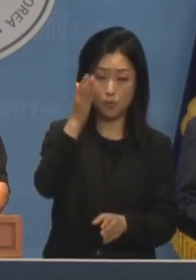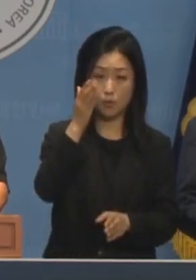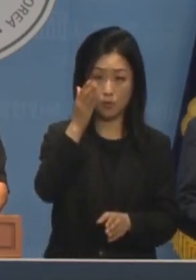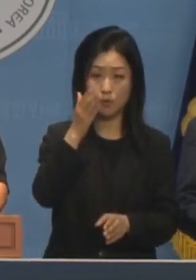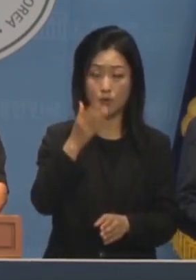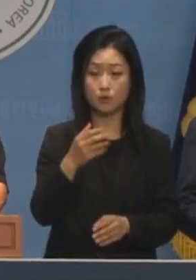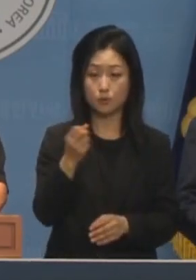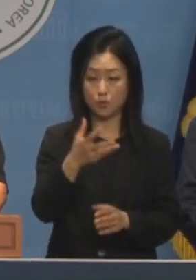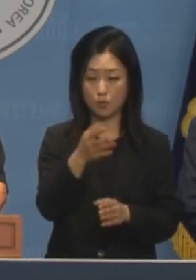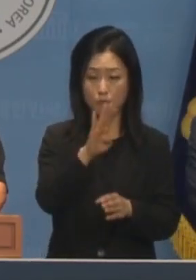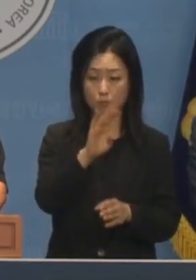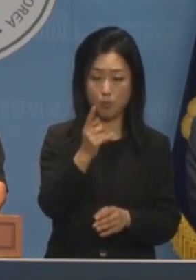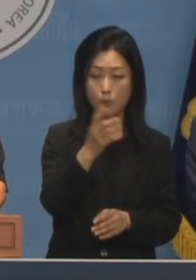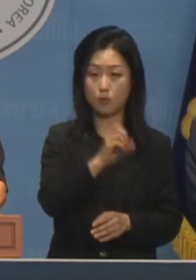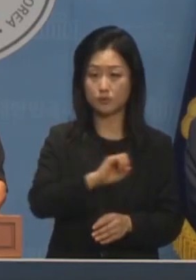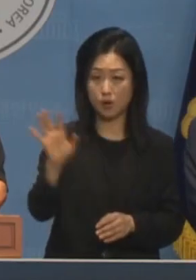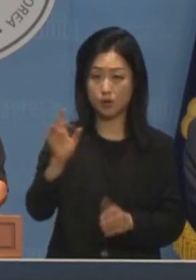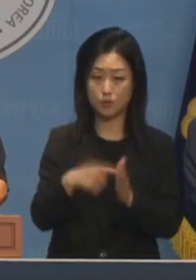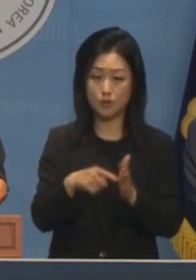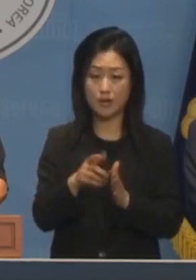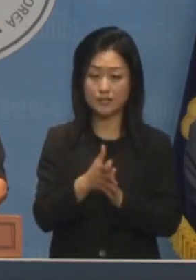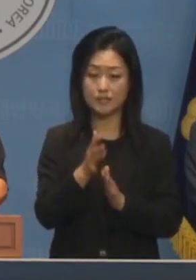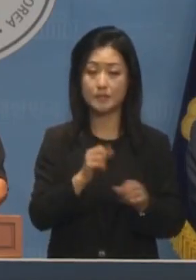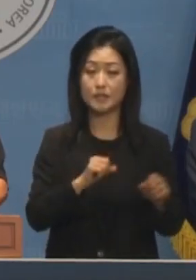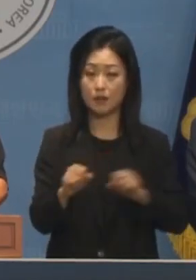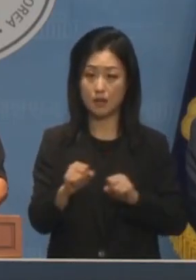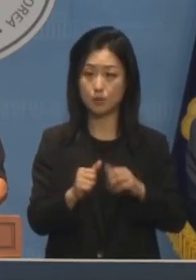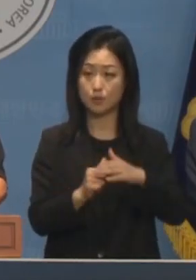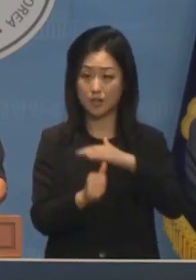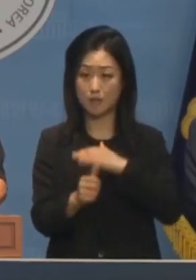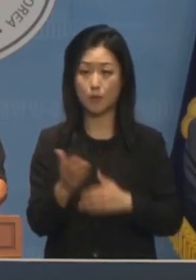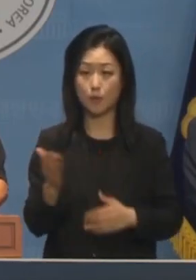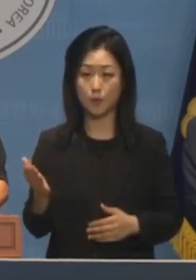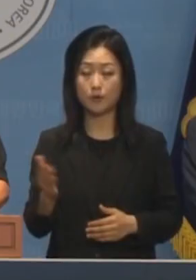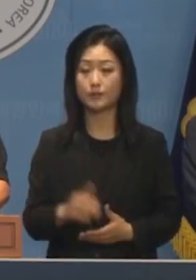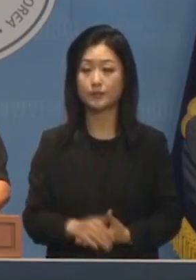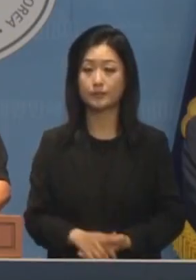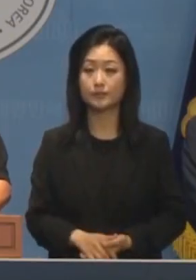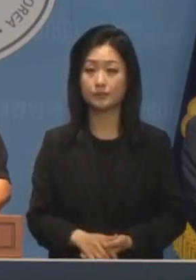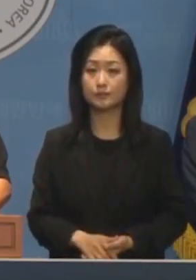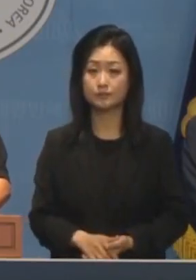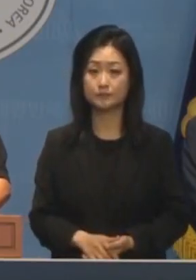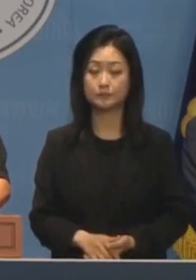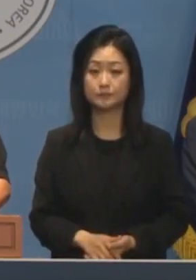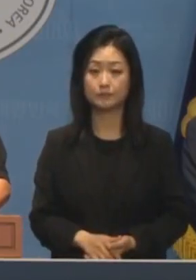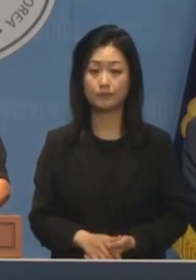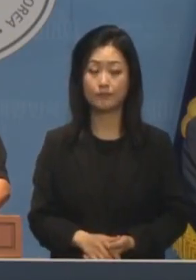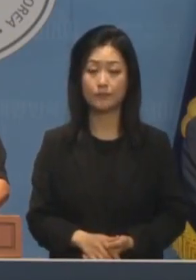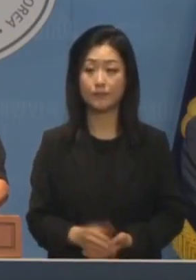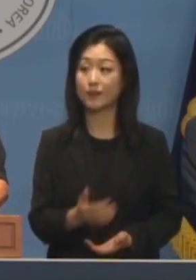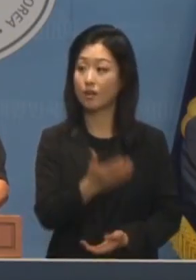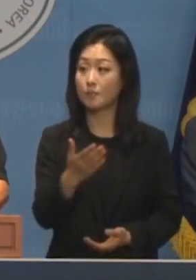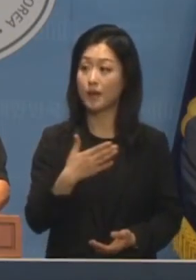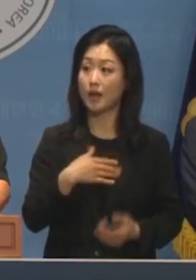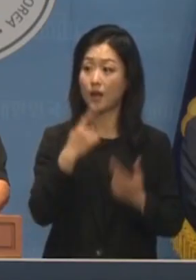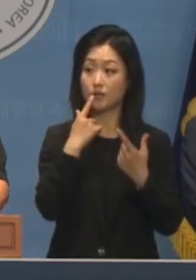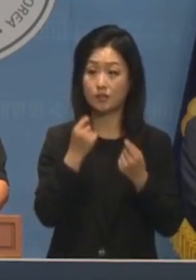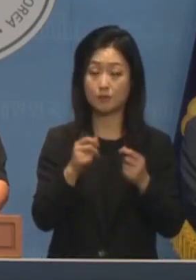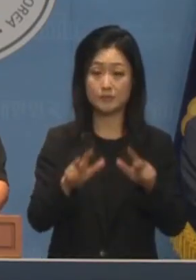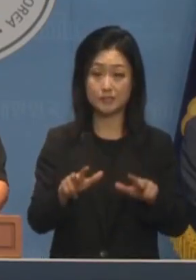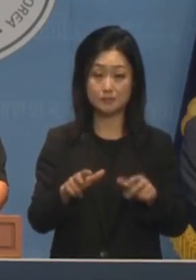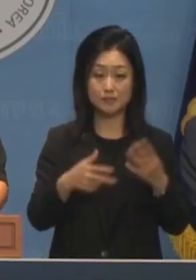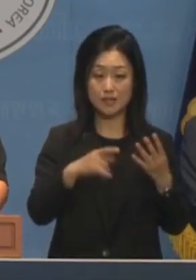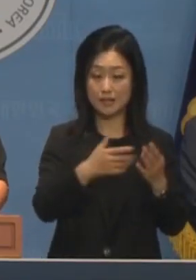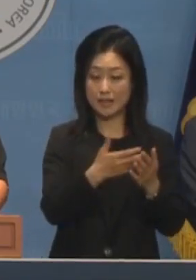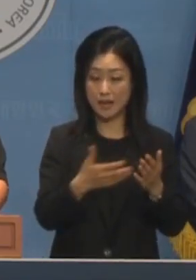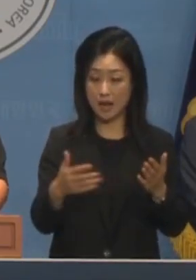한강, 금강, 낙동강, 영성강 시민행동 공동대표 문성호입니다. 다 아시는 것처럼 지금 4대강